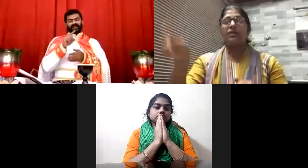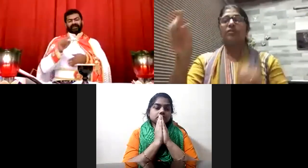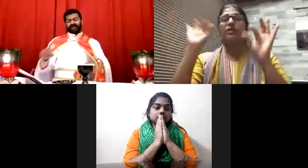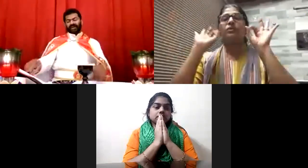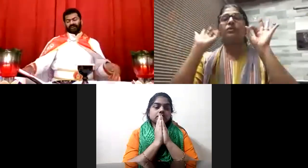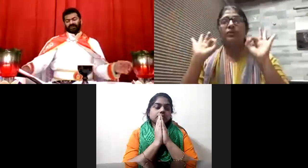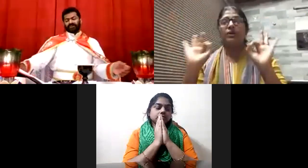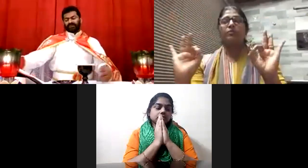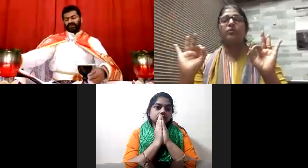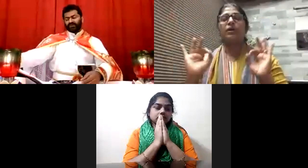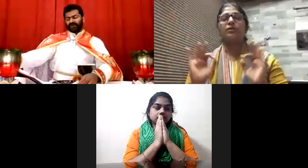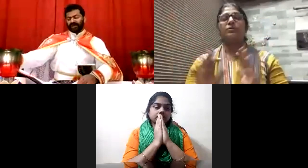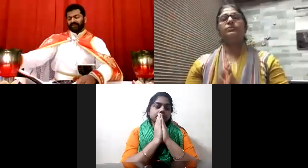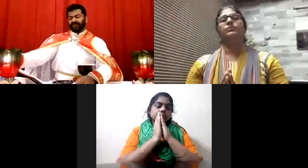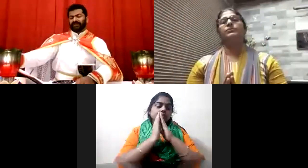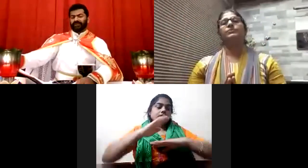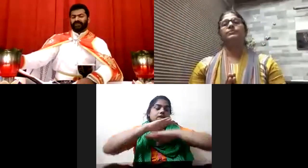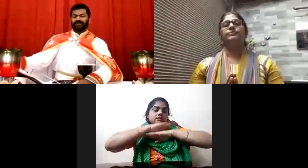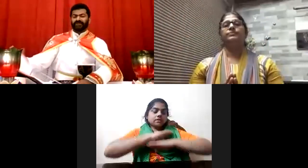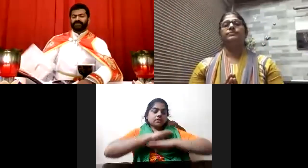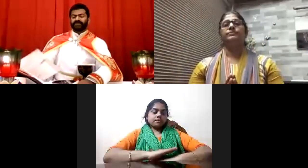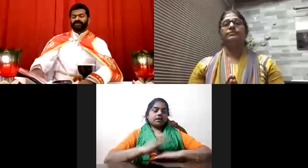അത് ന്യായവും യുക്തവുമാകുന്നു.